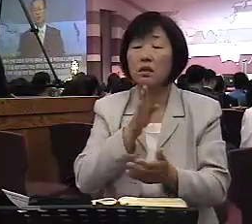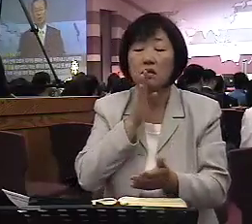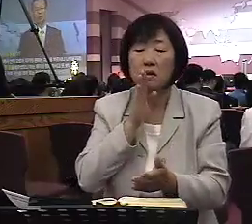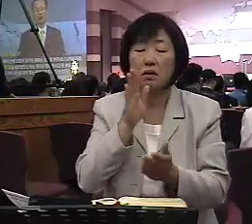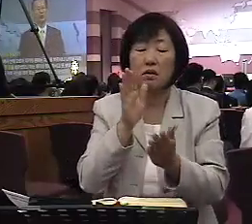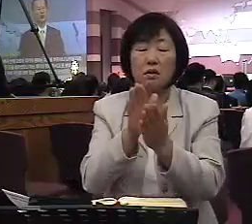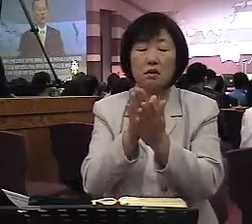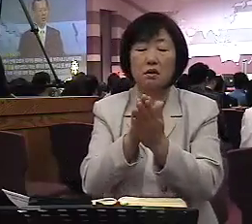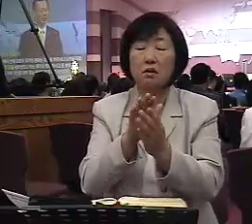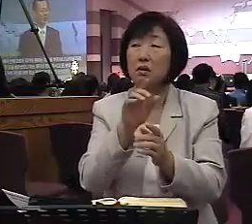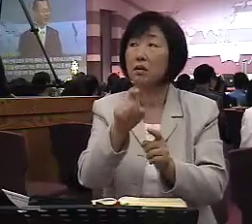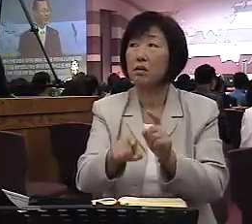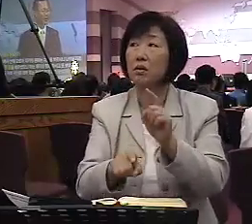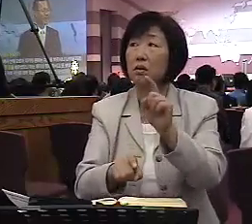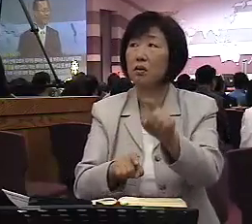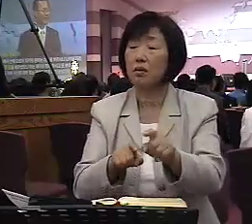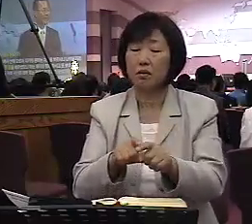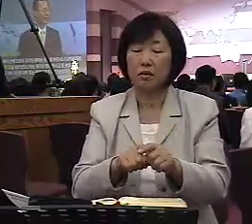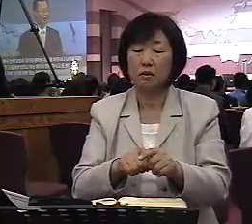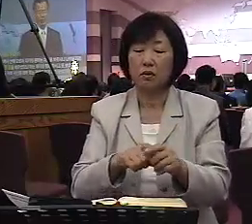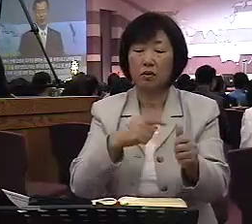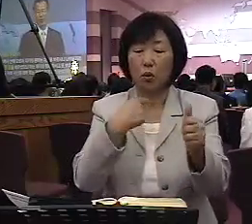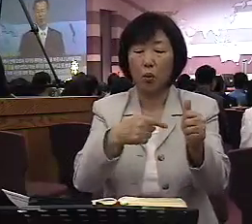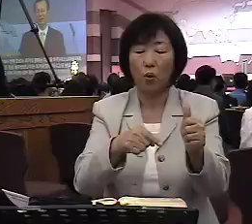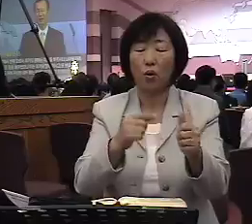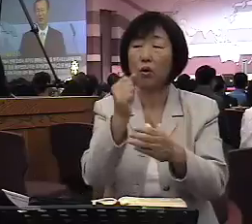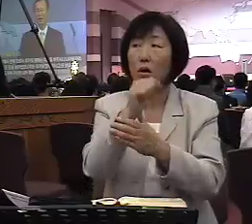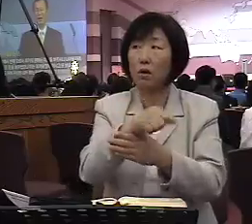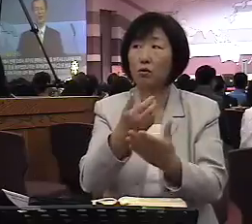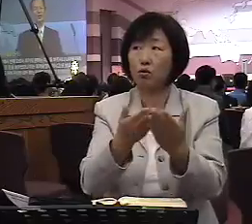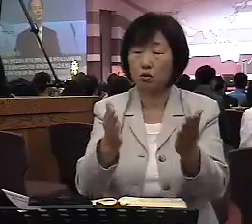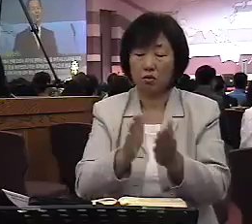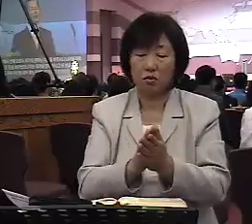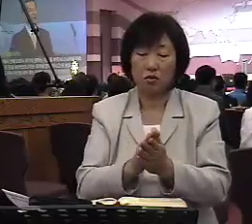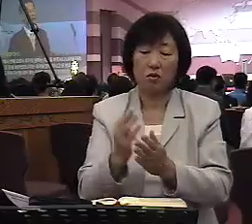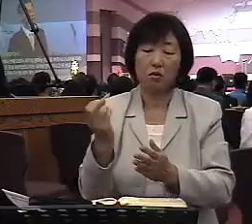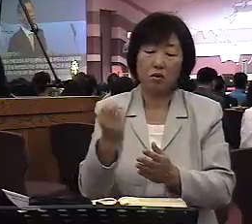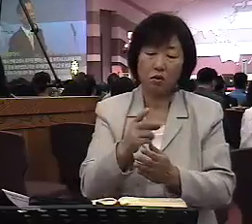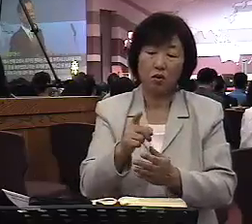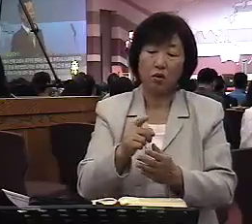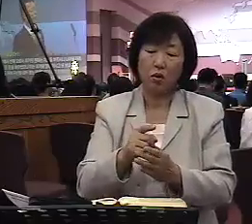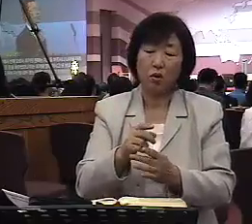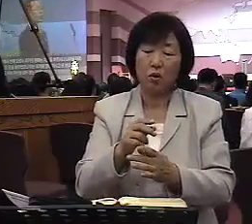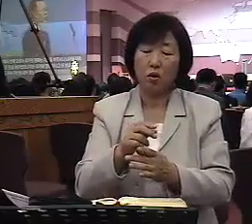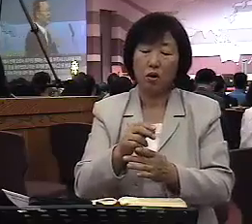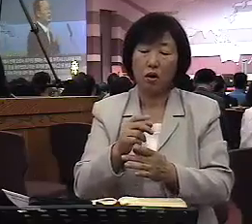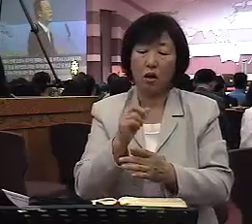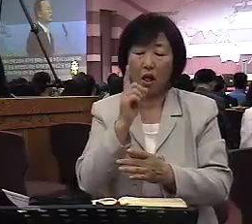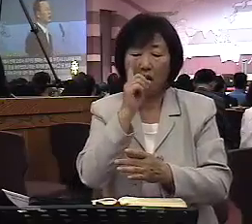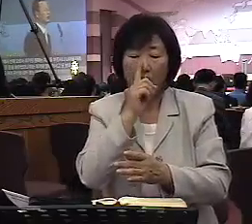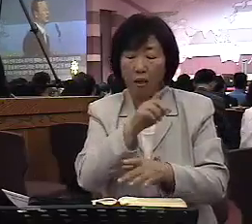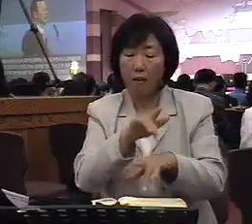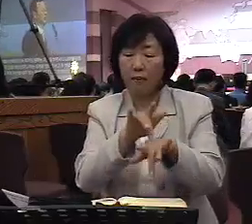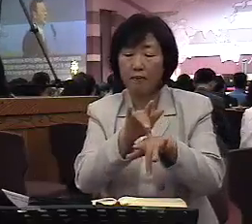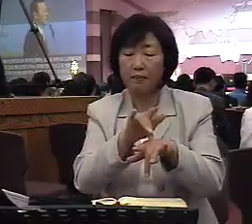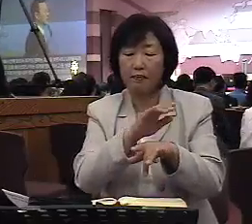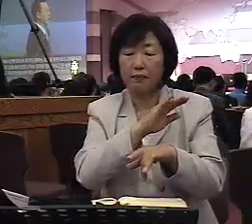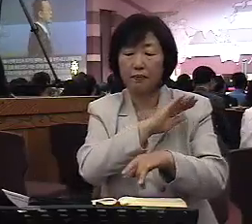실천적인 교육을 허락하셨다는 거예요. 그리고 악한 영들을 내어쫓는 영적인 권세를